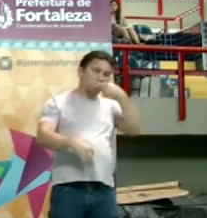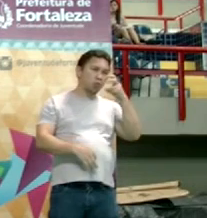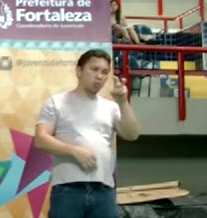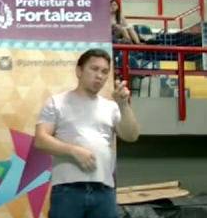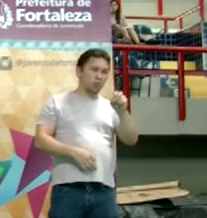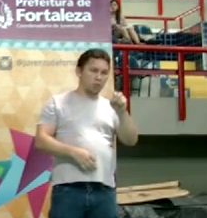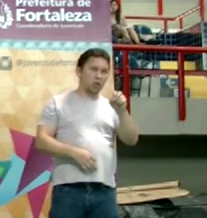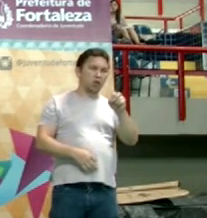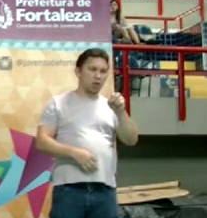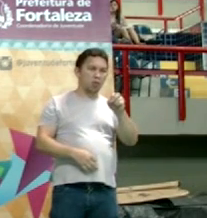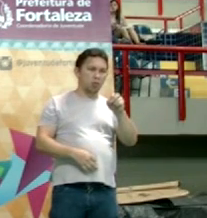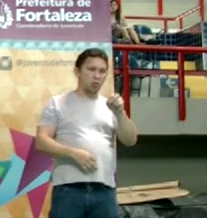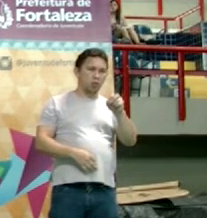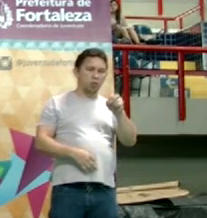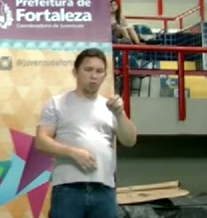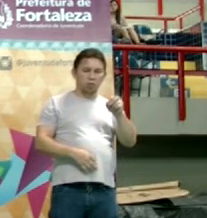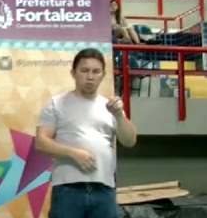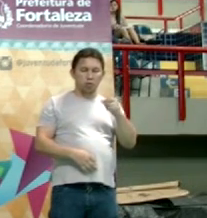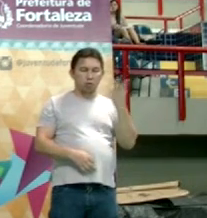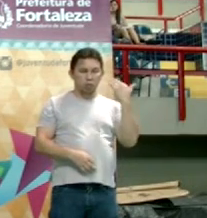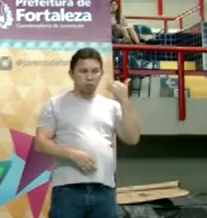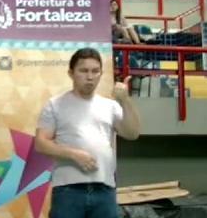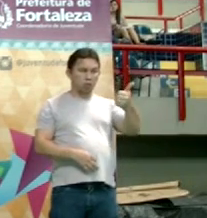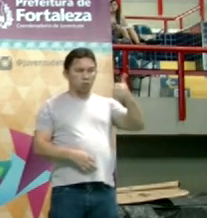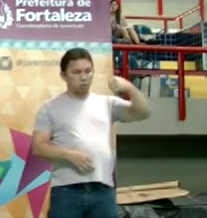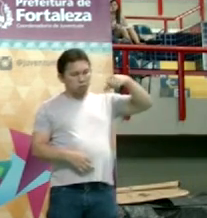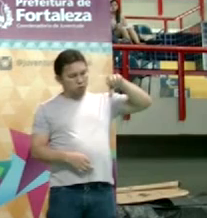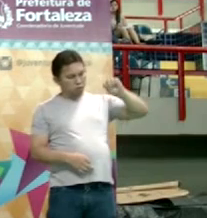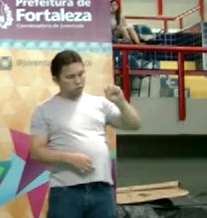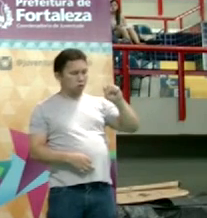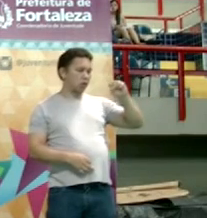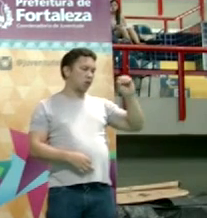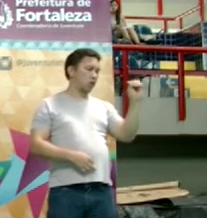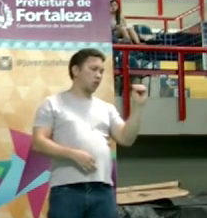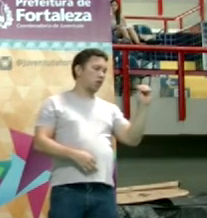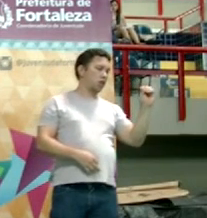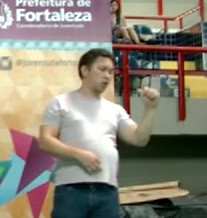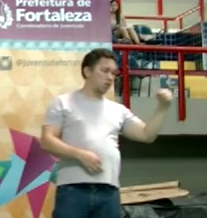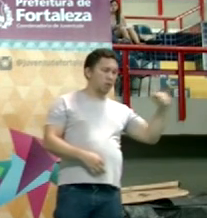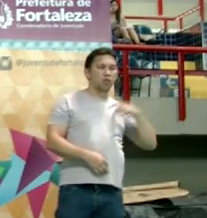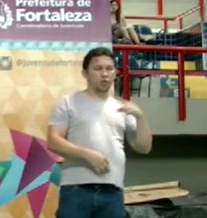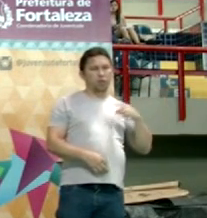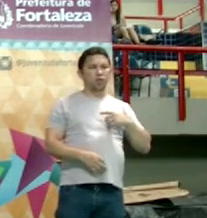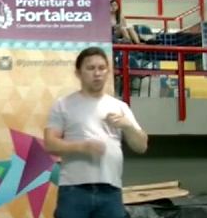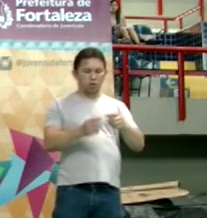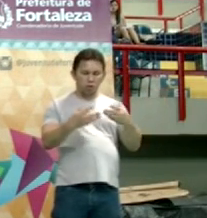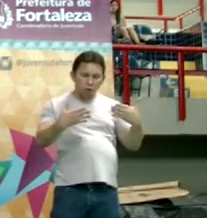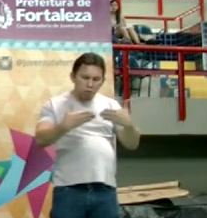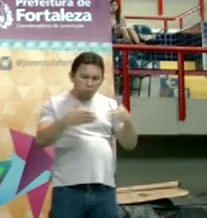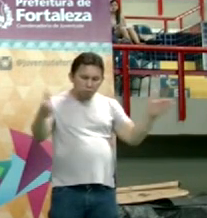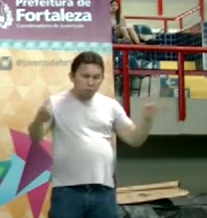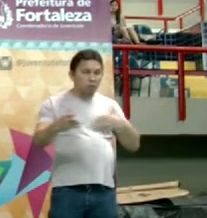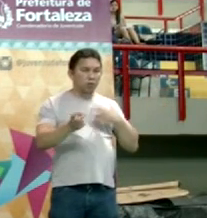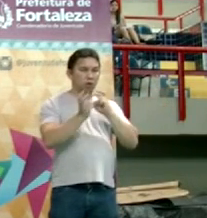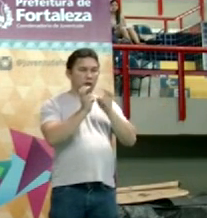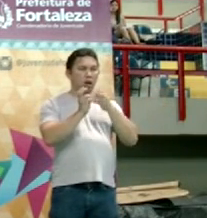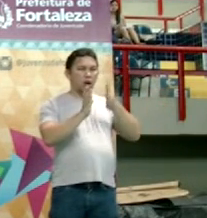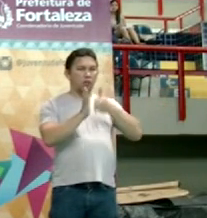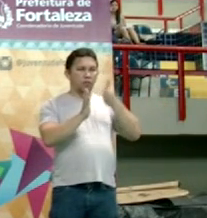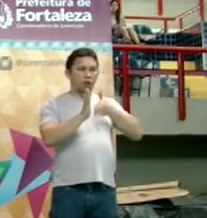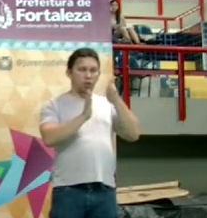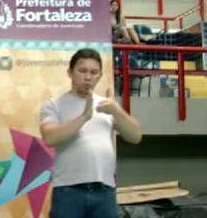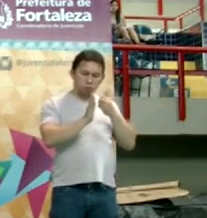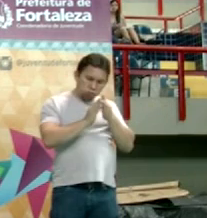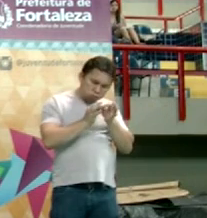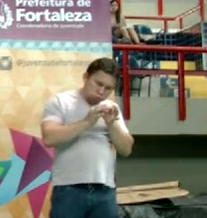no mínimo. Em 1867 foi inaugurada a ferrovia ligando Santos a Jundiaí, o